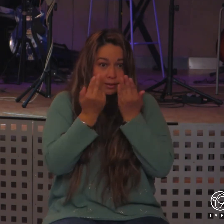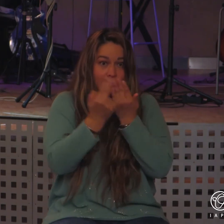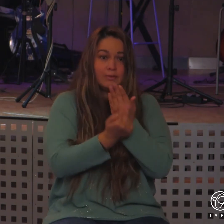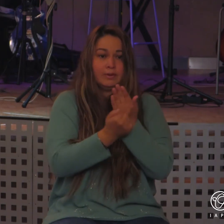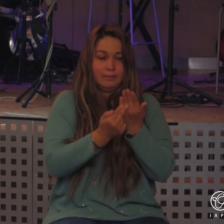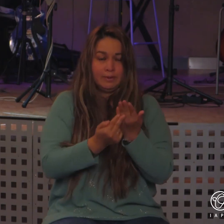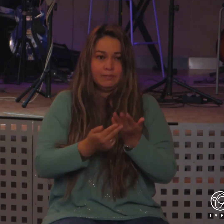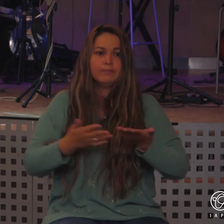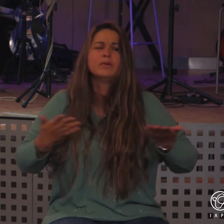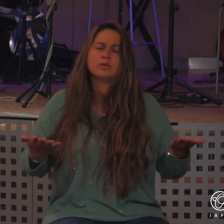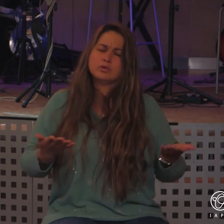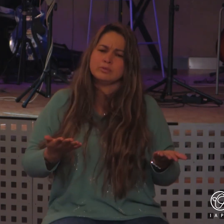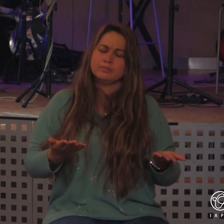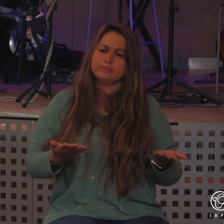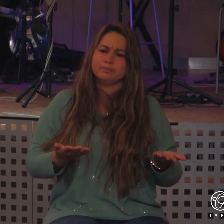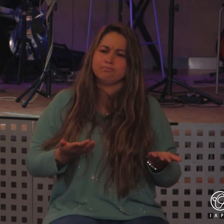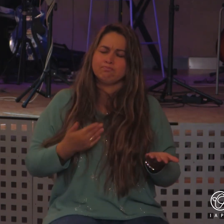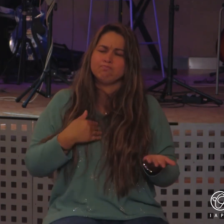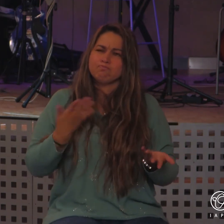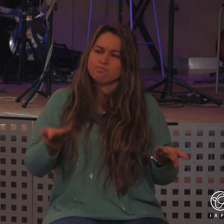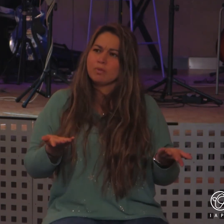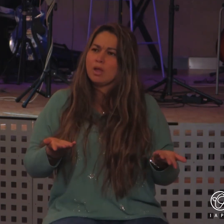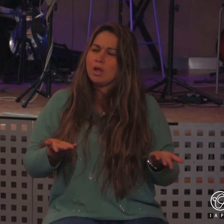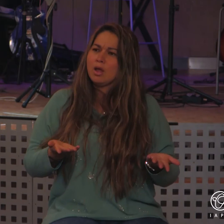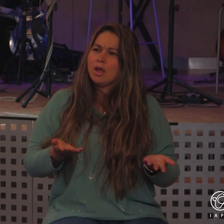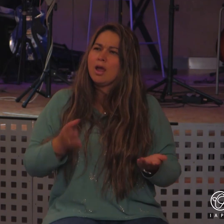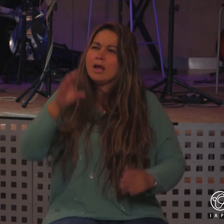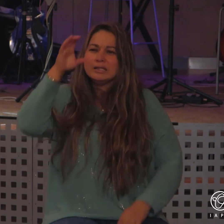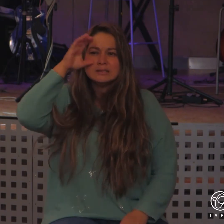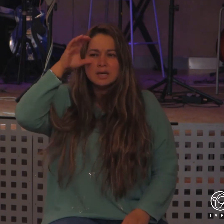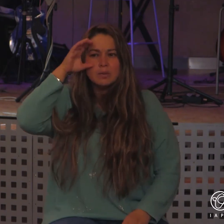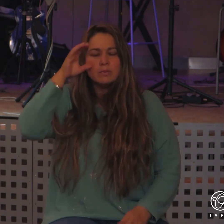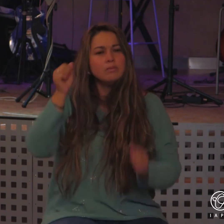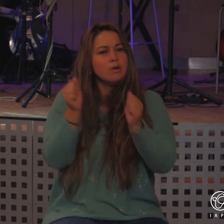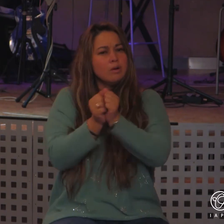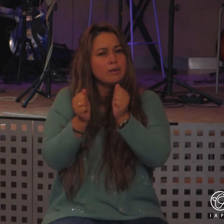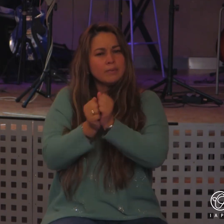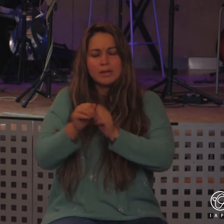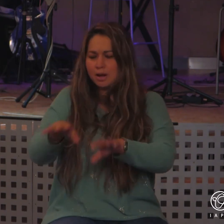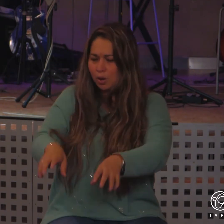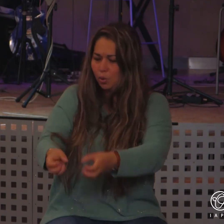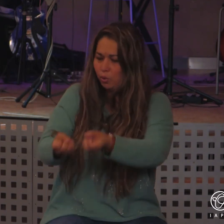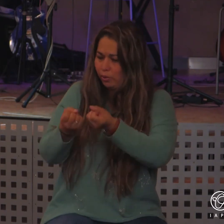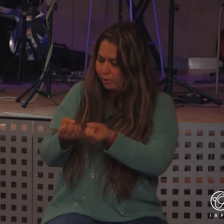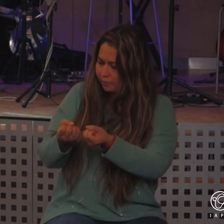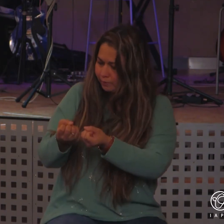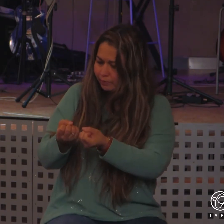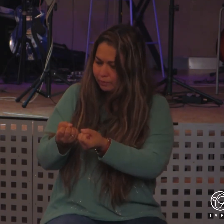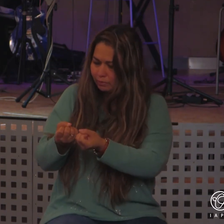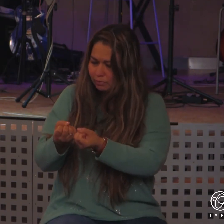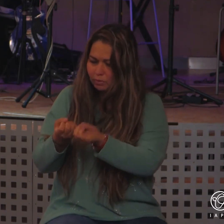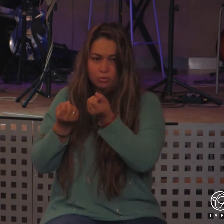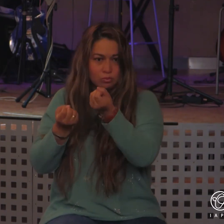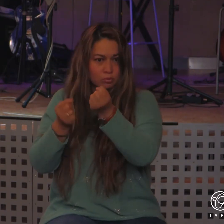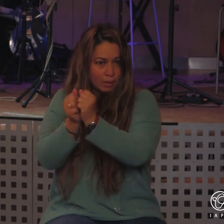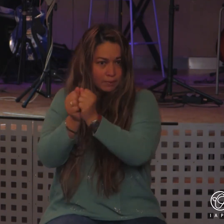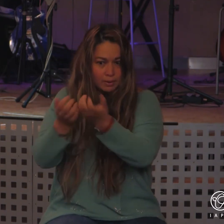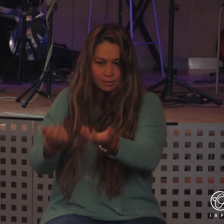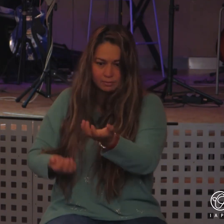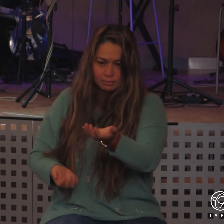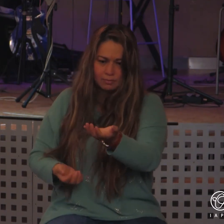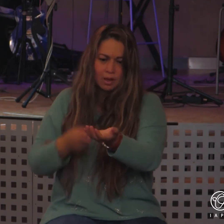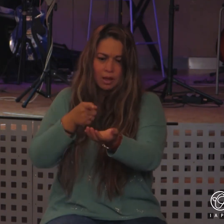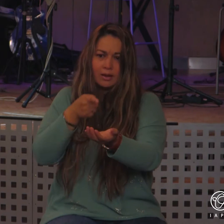y ¿qué hace? Le pone por nombre a una piedra. Una piedra con nombre.